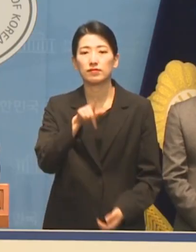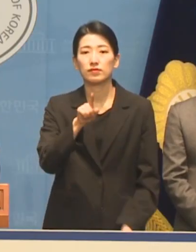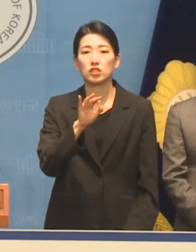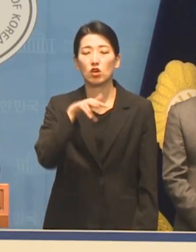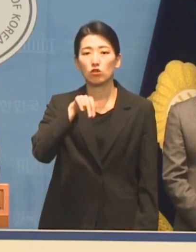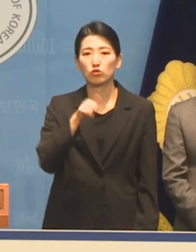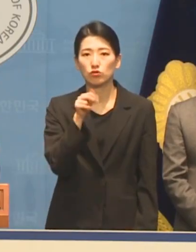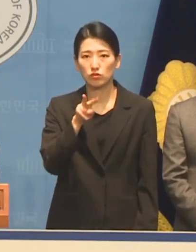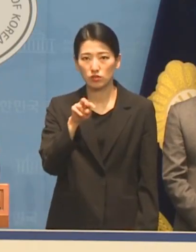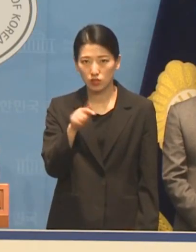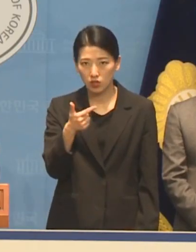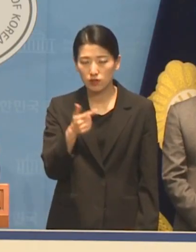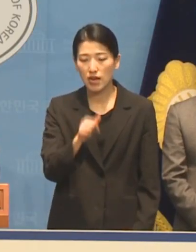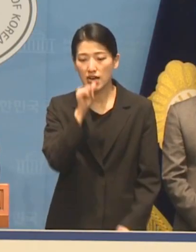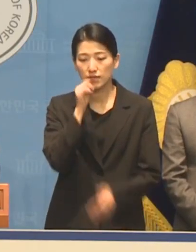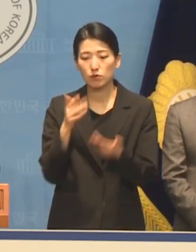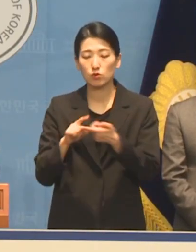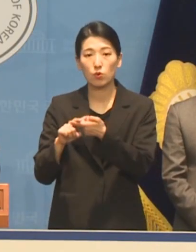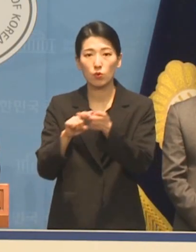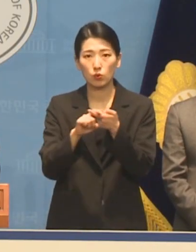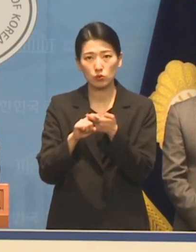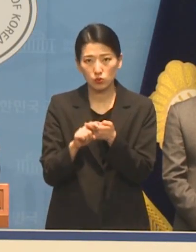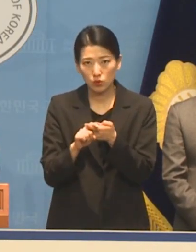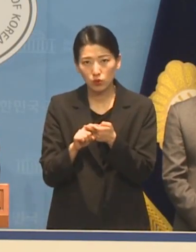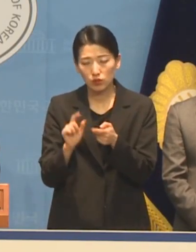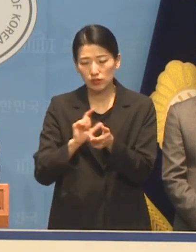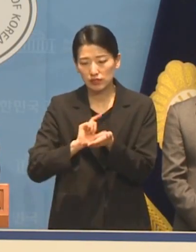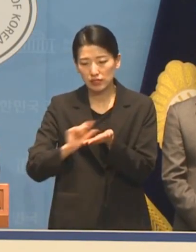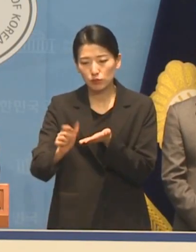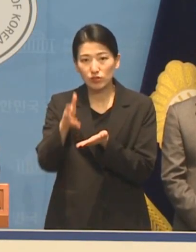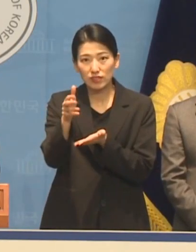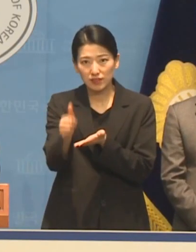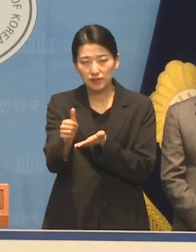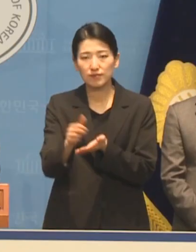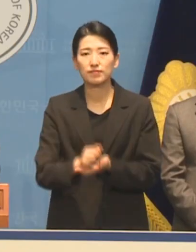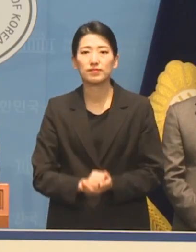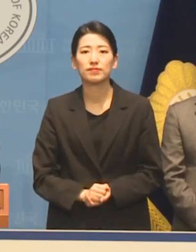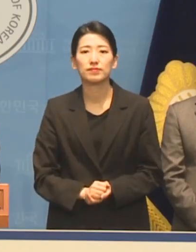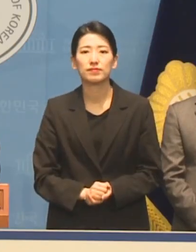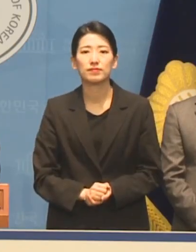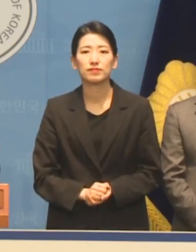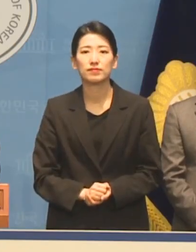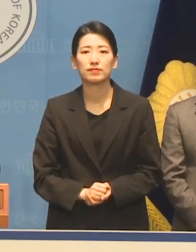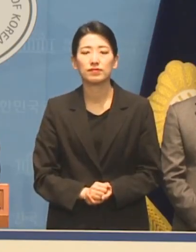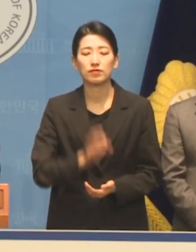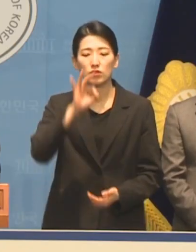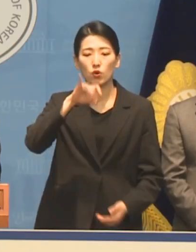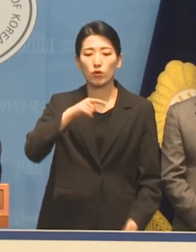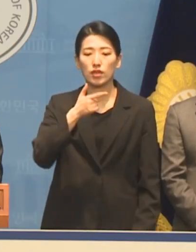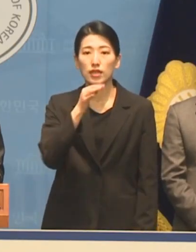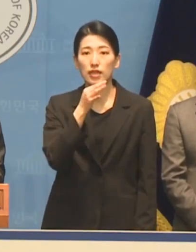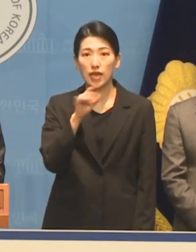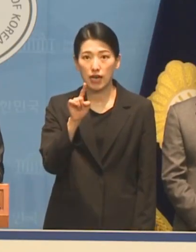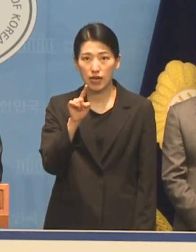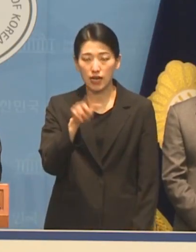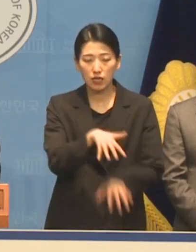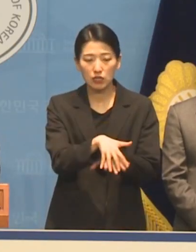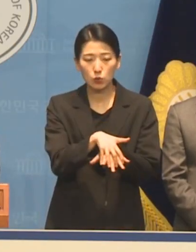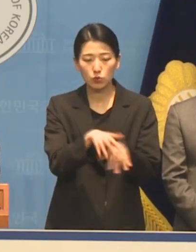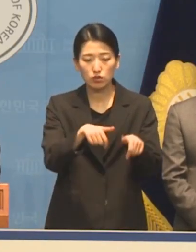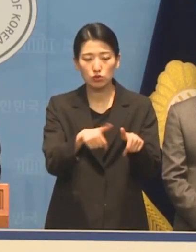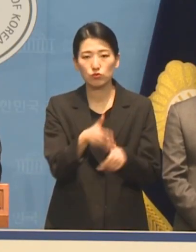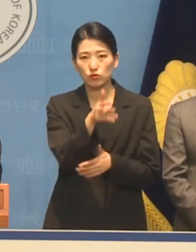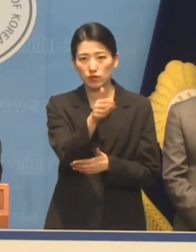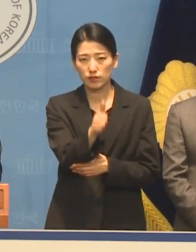정준현 금속노조 광주 전남 지부 지부장님 참석하셨습니다. 윤승현 위니아 딤체 노조 조직국장님